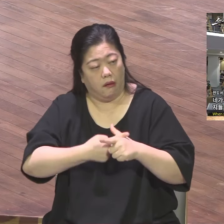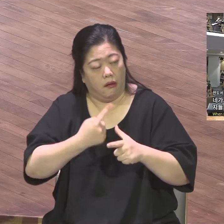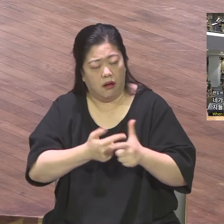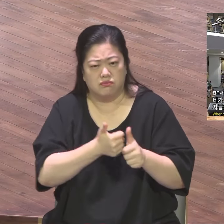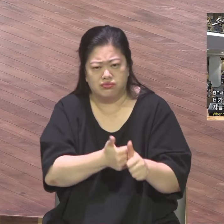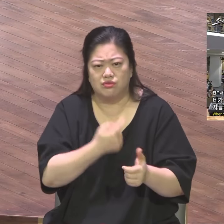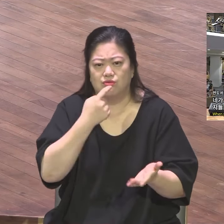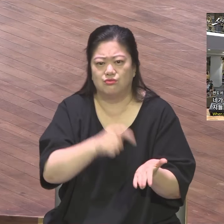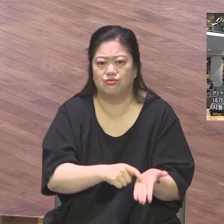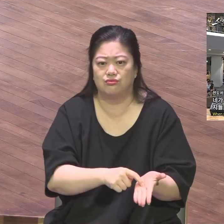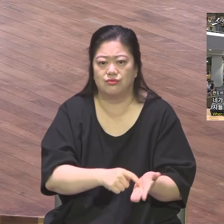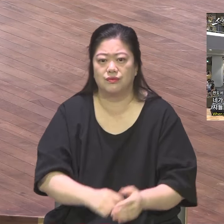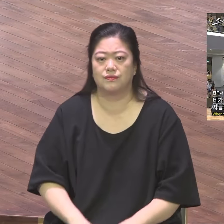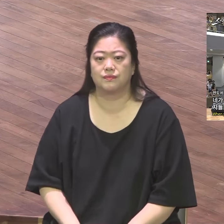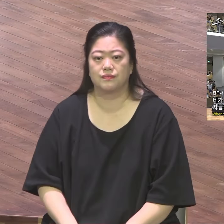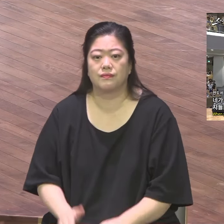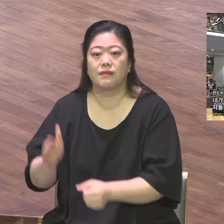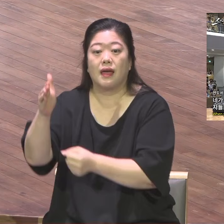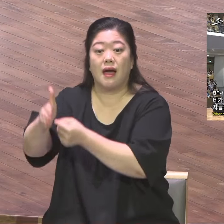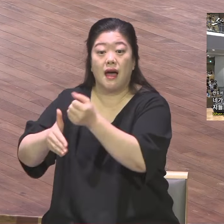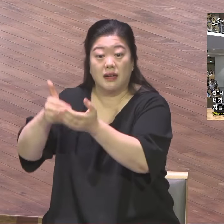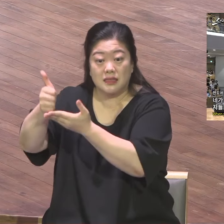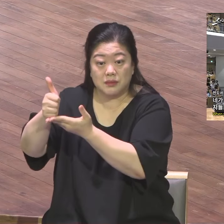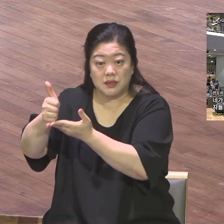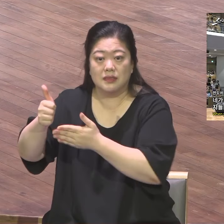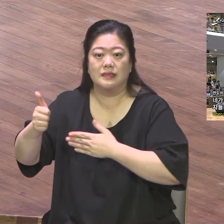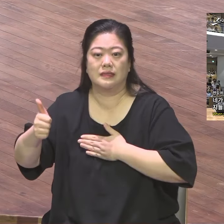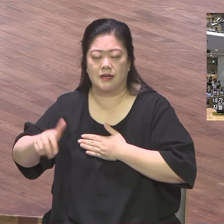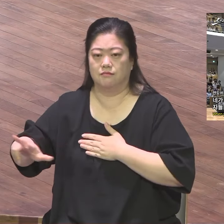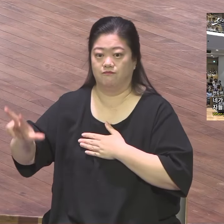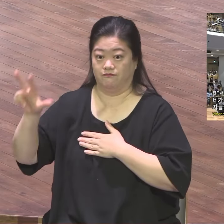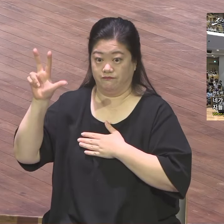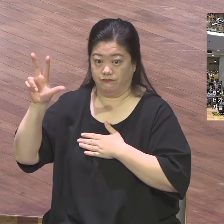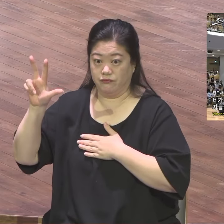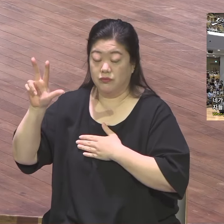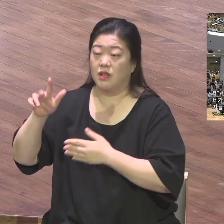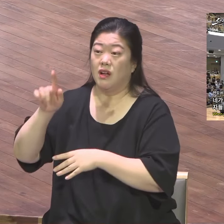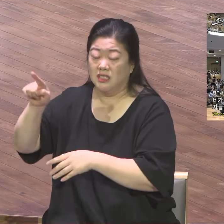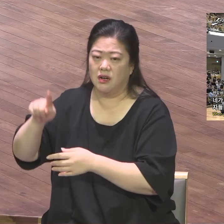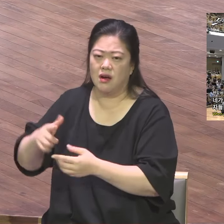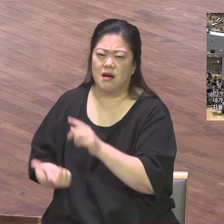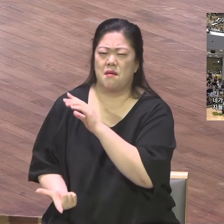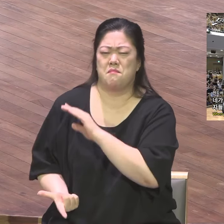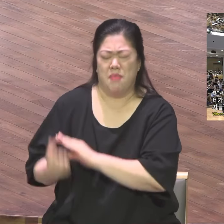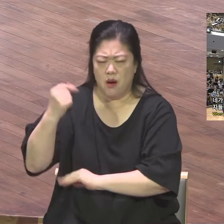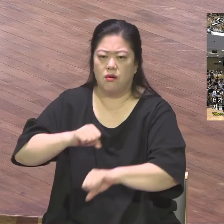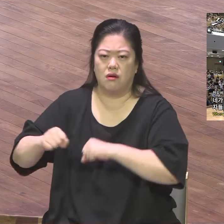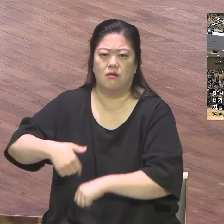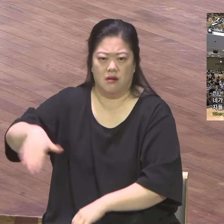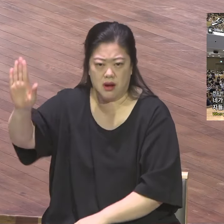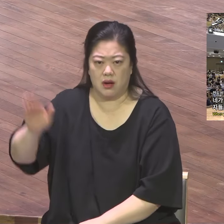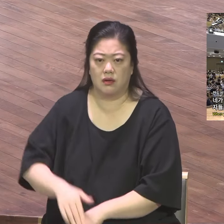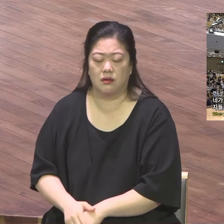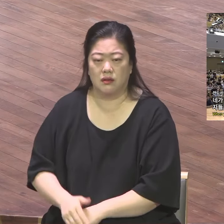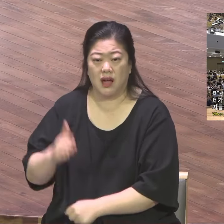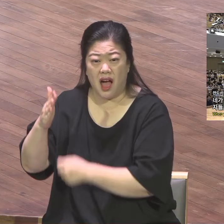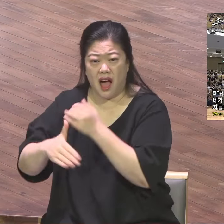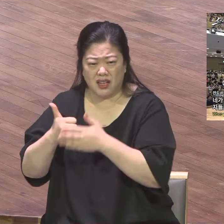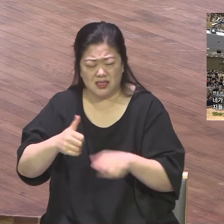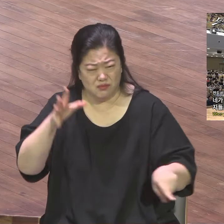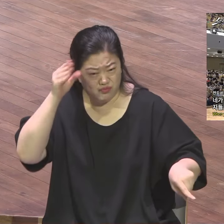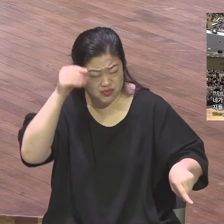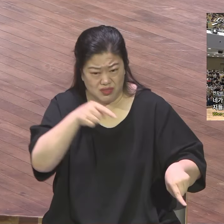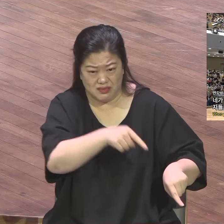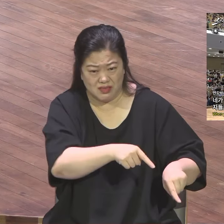나타나느니라. 내가 하나님께 서원하였거든 갚기를 더디게 하지 말라. 하나님은 음행한 자들을 기뻐하지